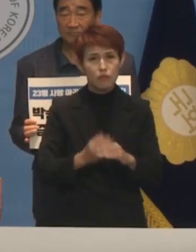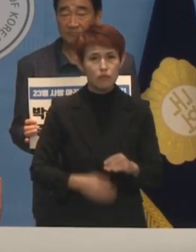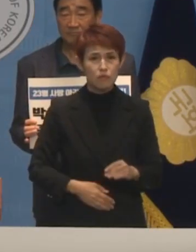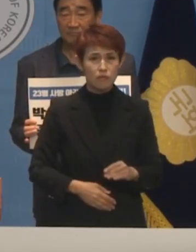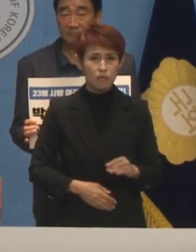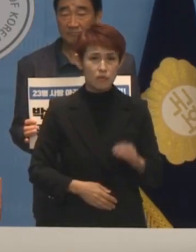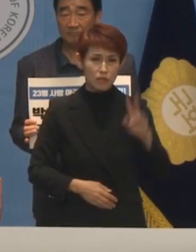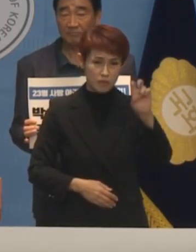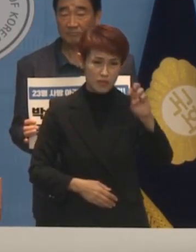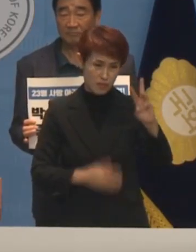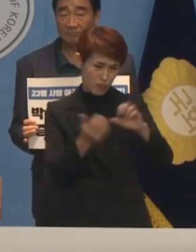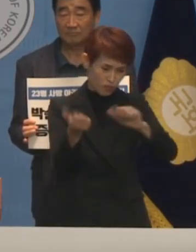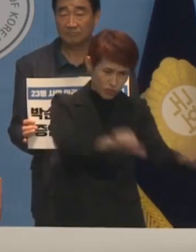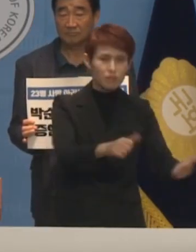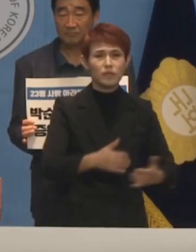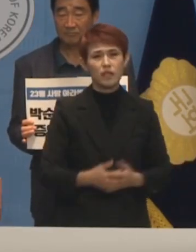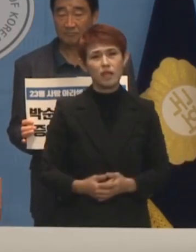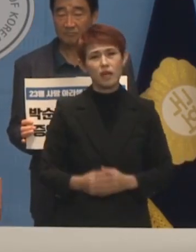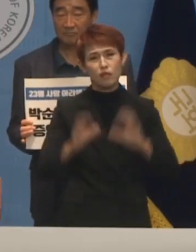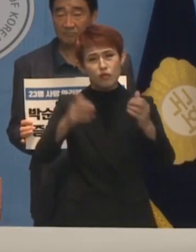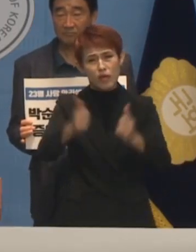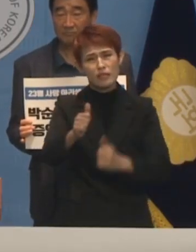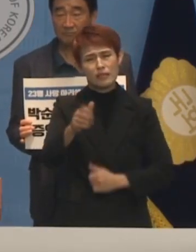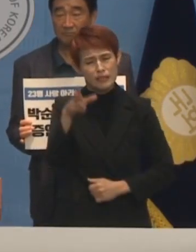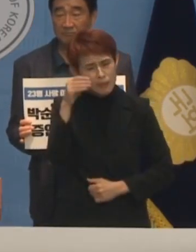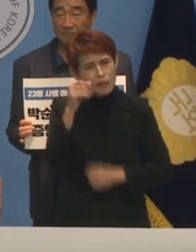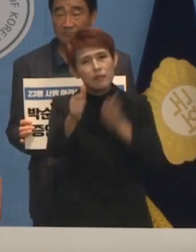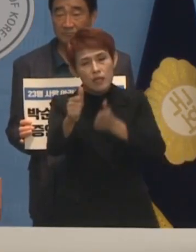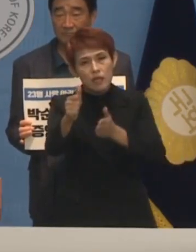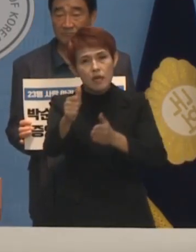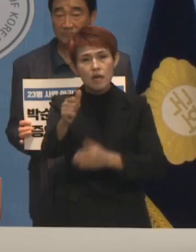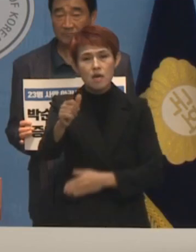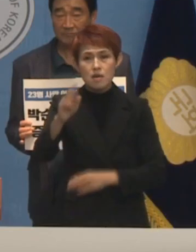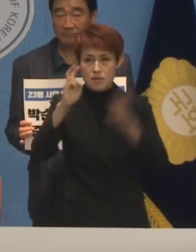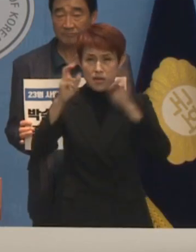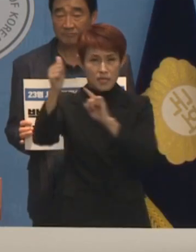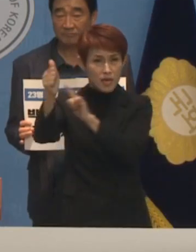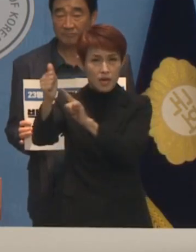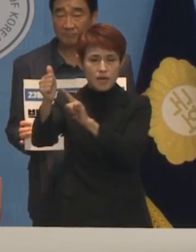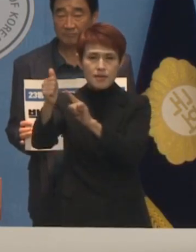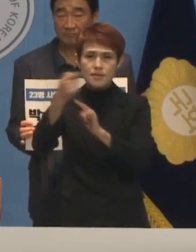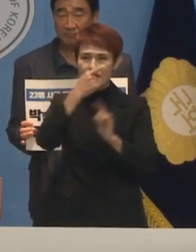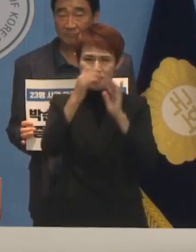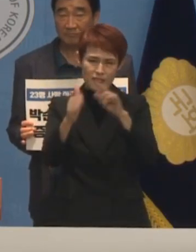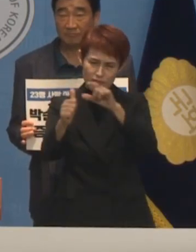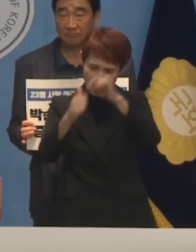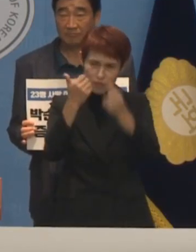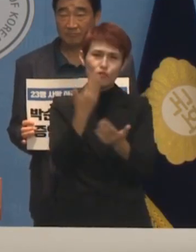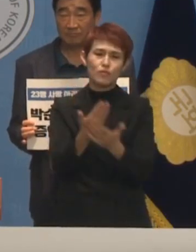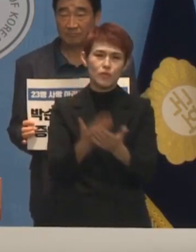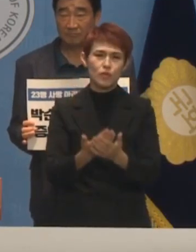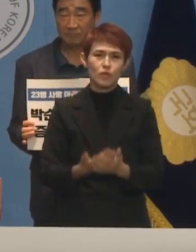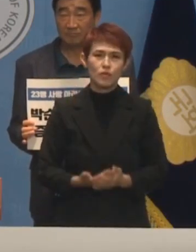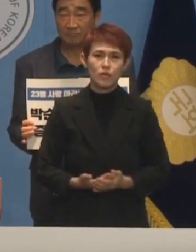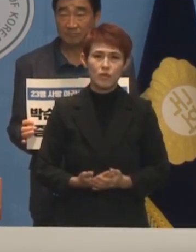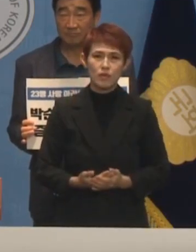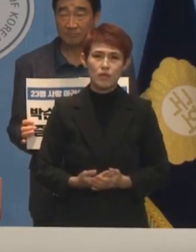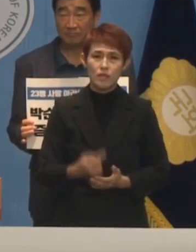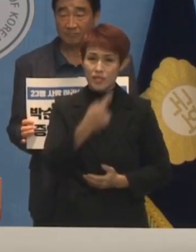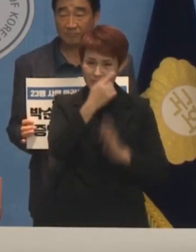제발 바랍니다. 국회에서 꼭 박순관 증인 채택으로 만들어 주세요.